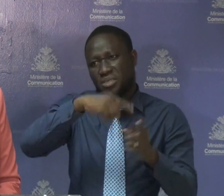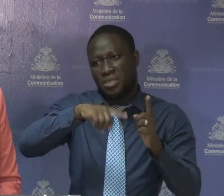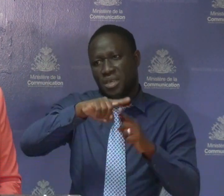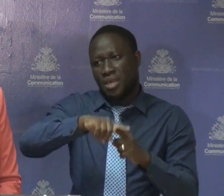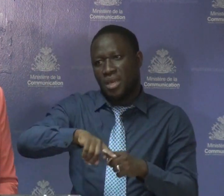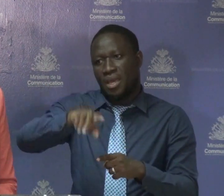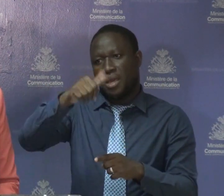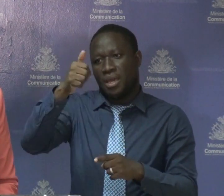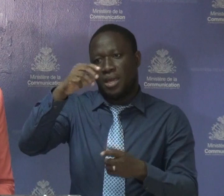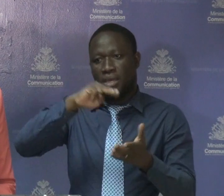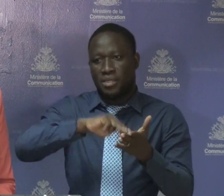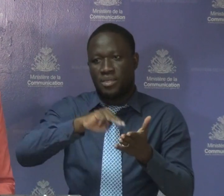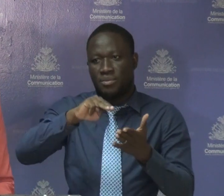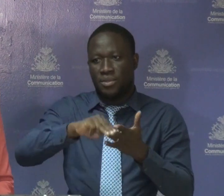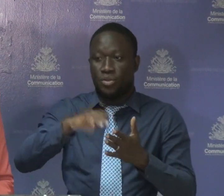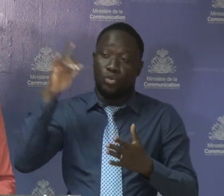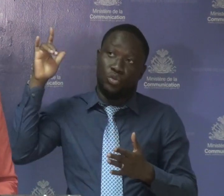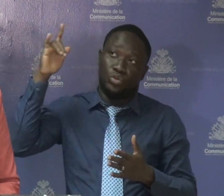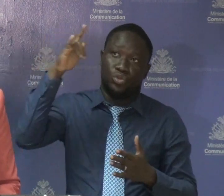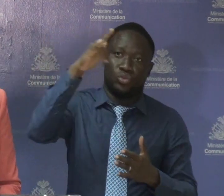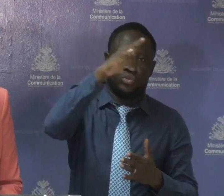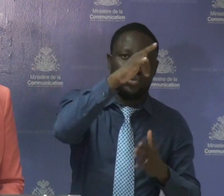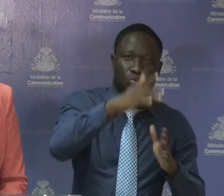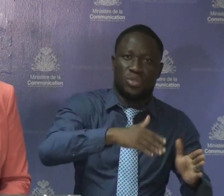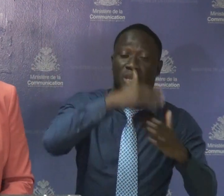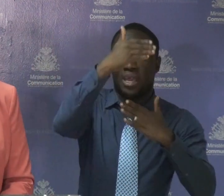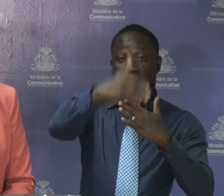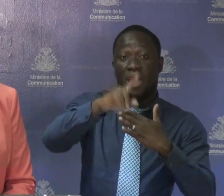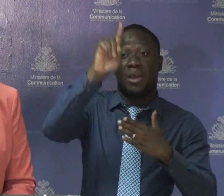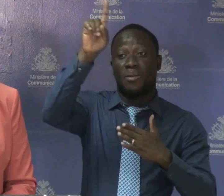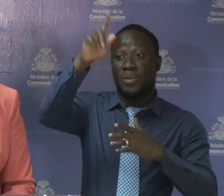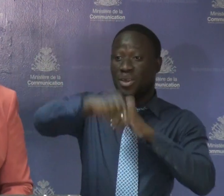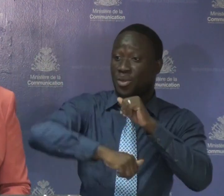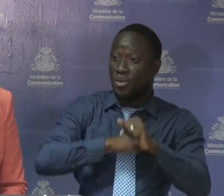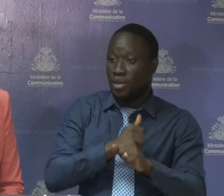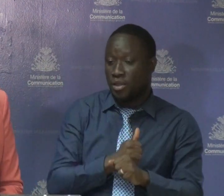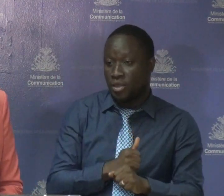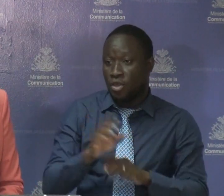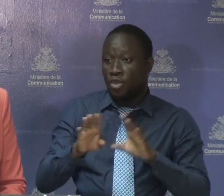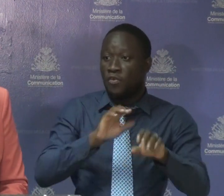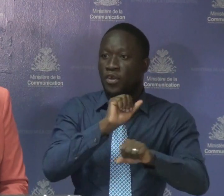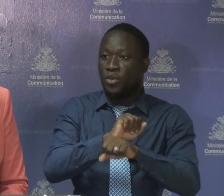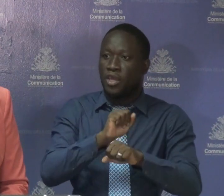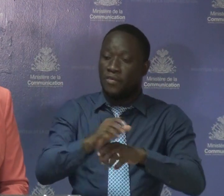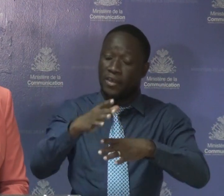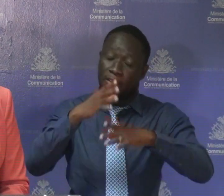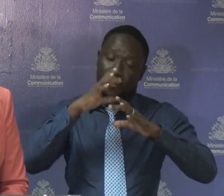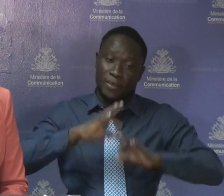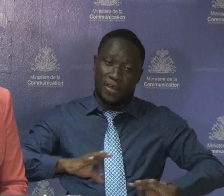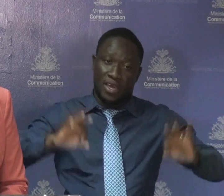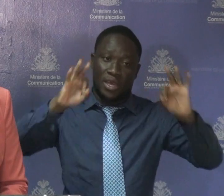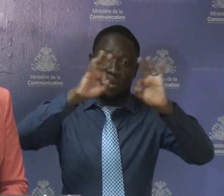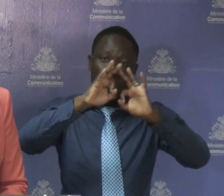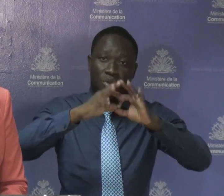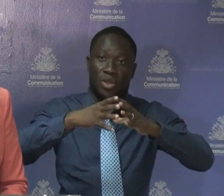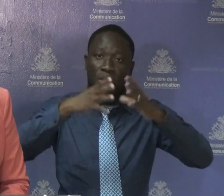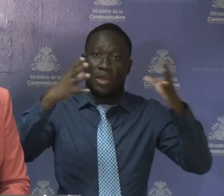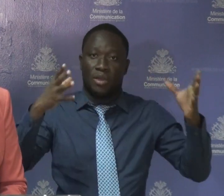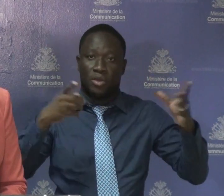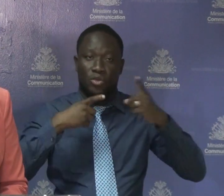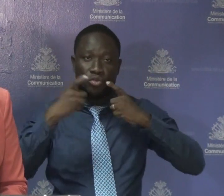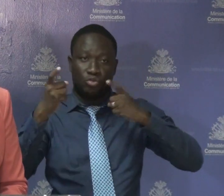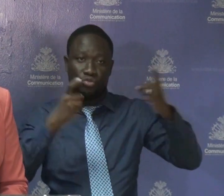touristes. Question simple, après une année nous réaliser un travail qui est super important qui relie un